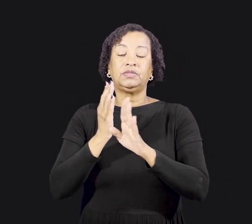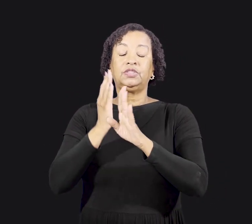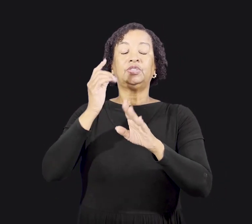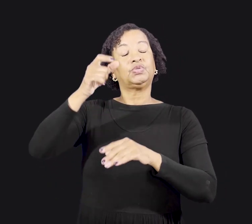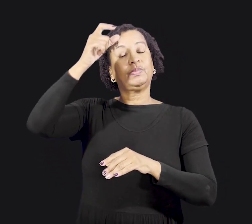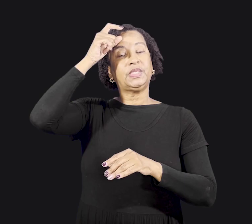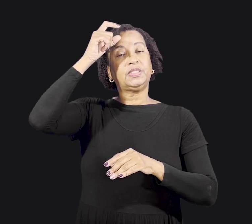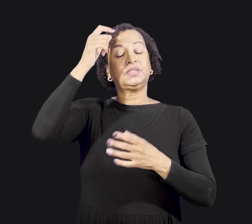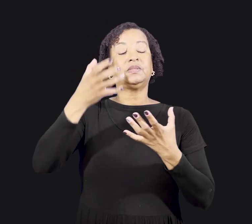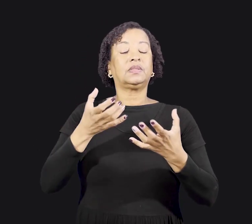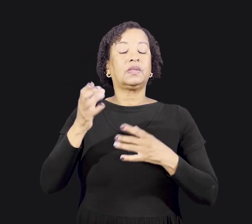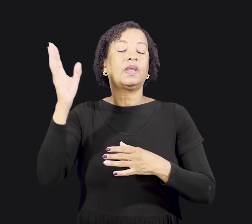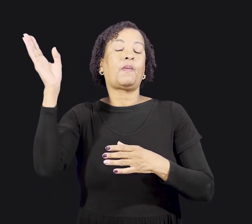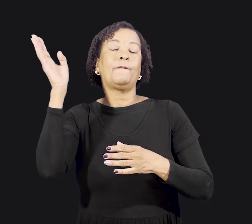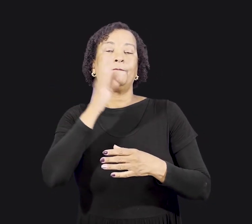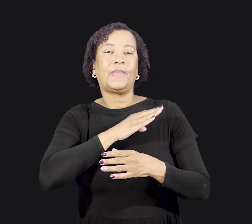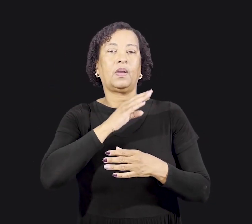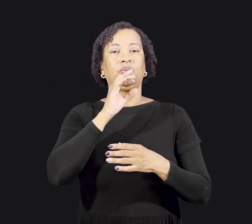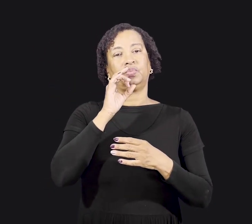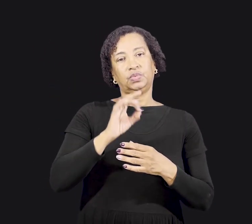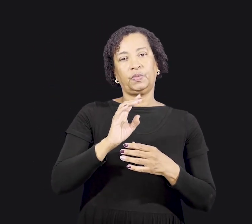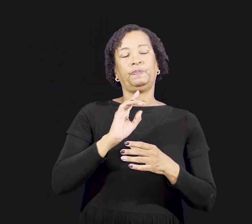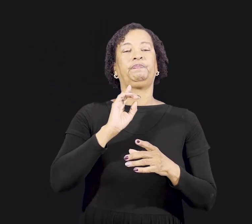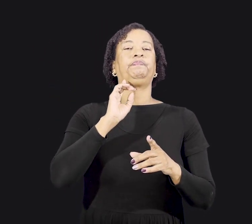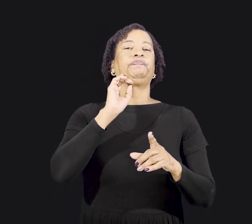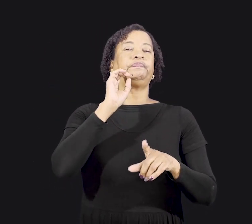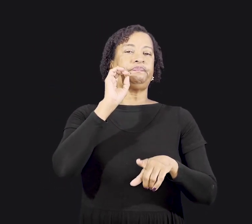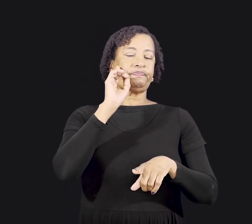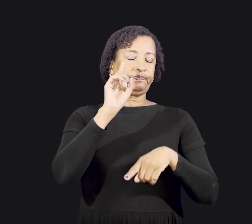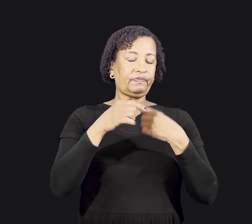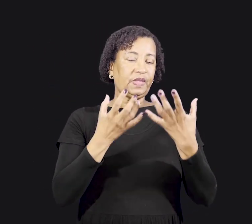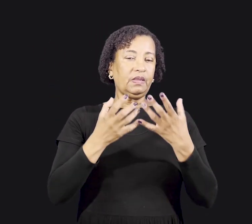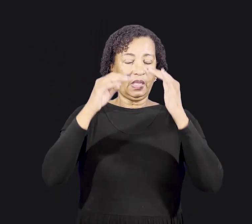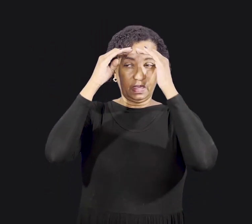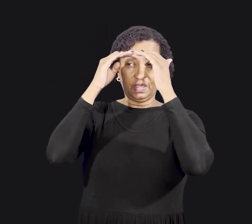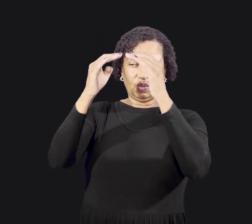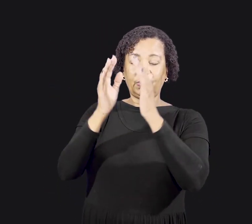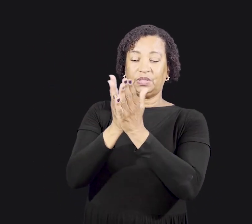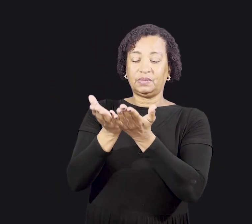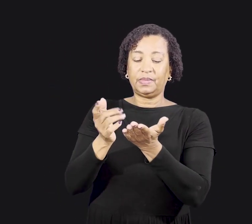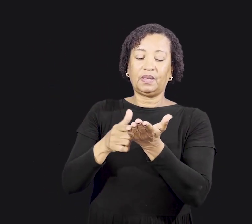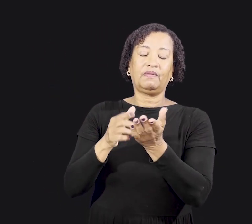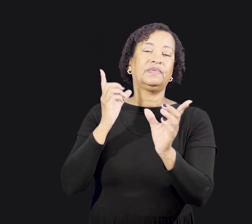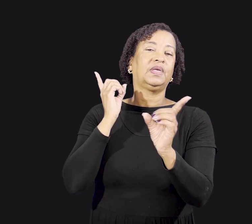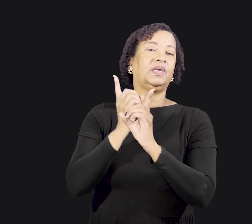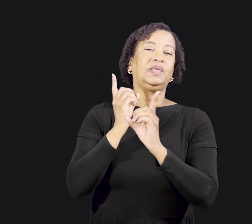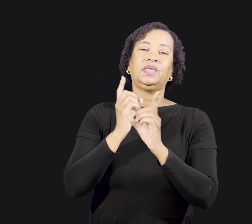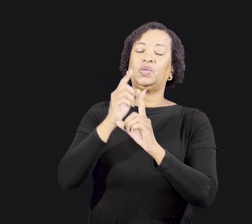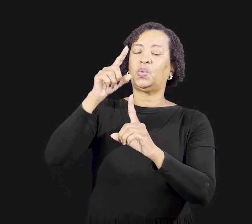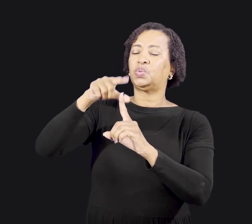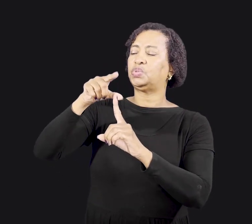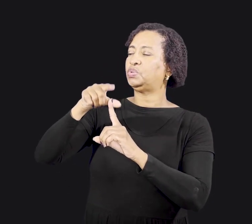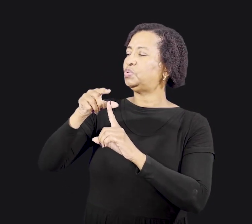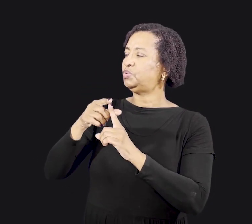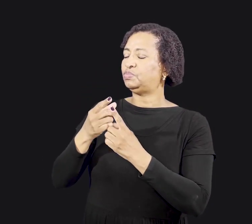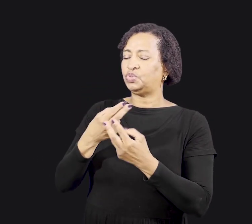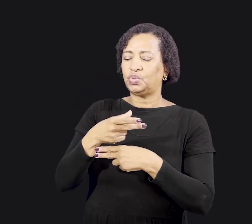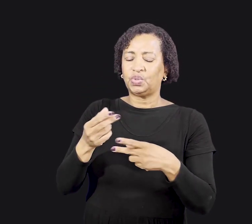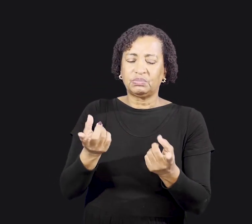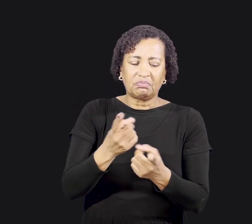que Satanás quer somente o mal delas. E aí, mesmo querendo obedecer às Escrituras, encontram todo tipo de oposição, os